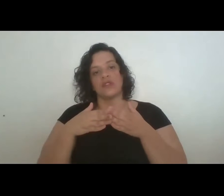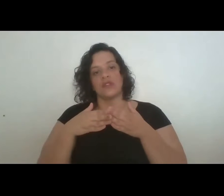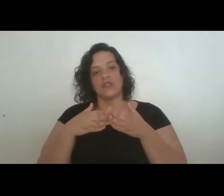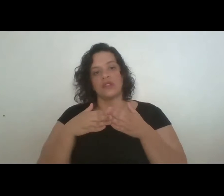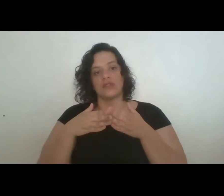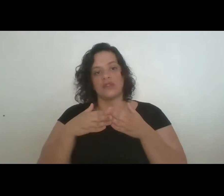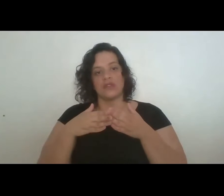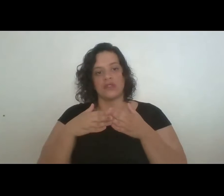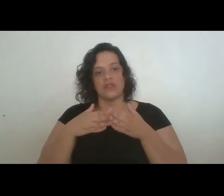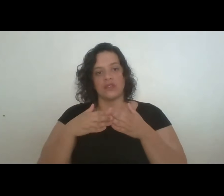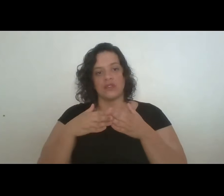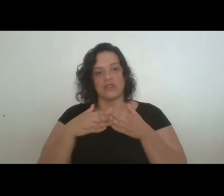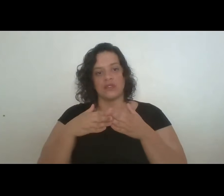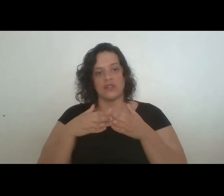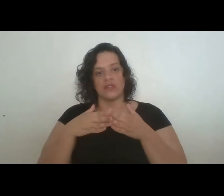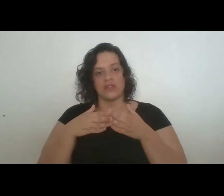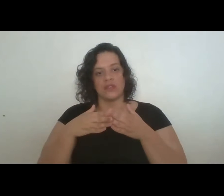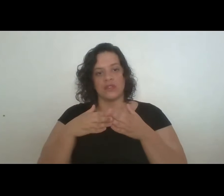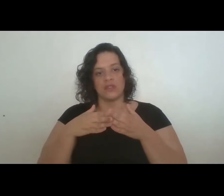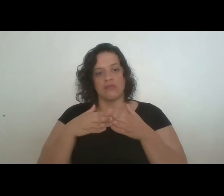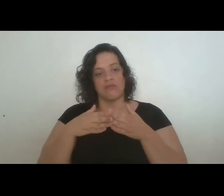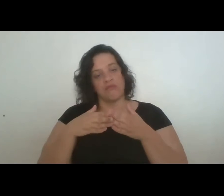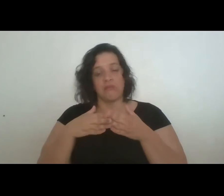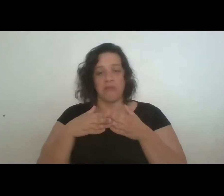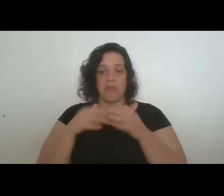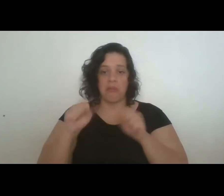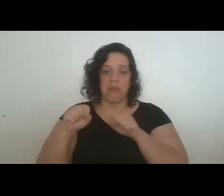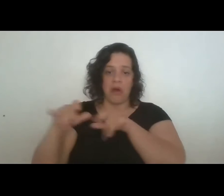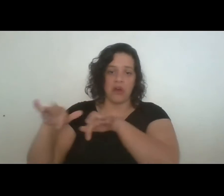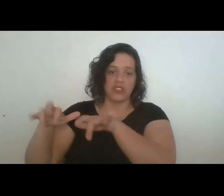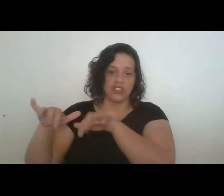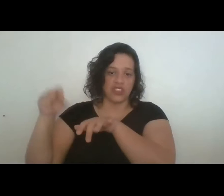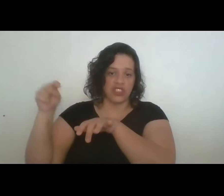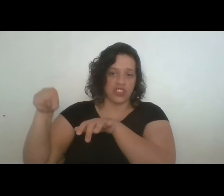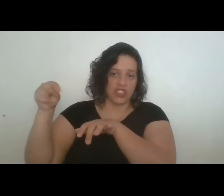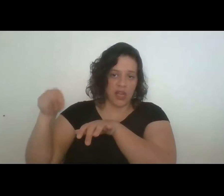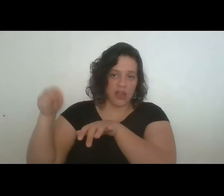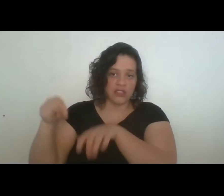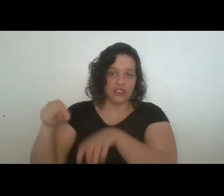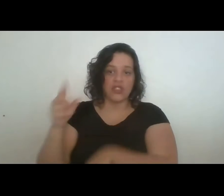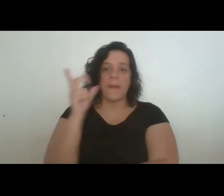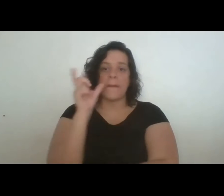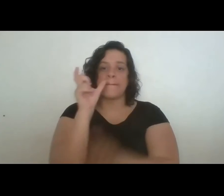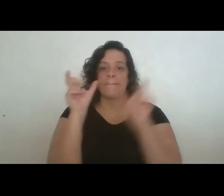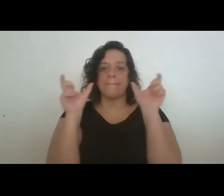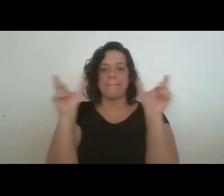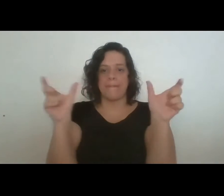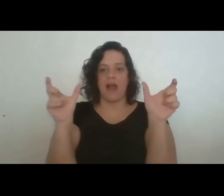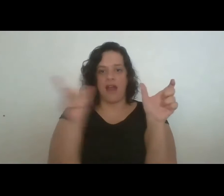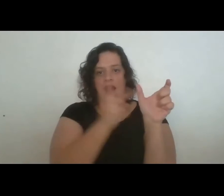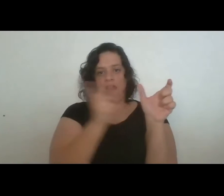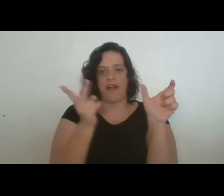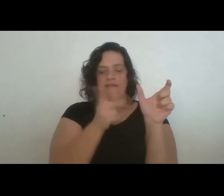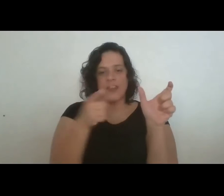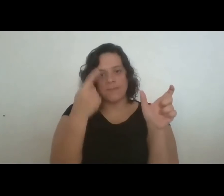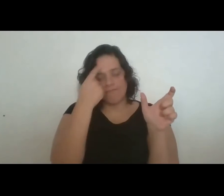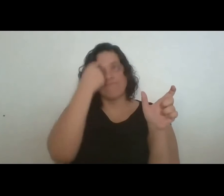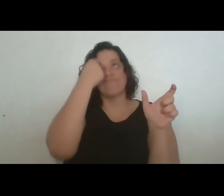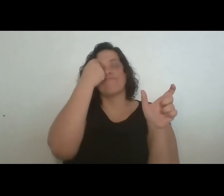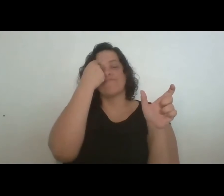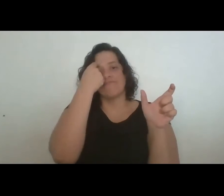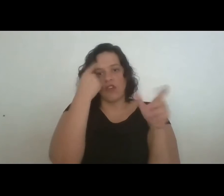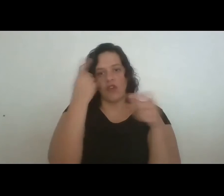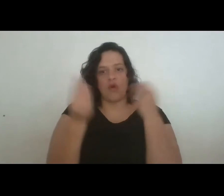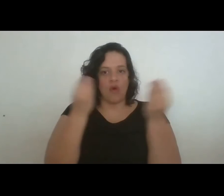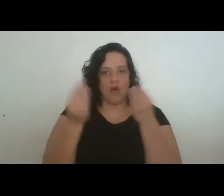repente, pode ser no chat mesmo, digitar 2 palavras que estejam vindo aí para vocês com relação aos